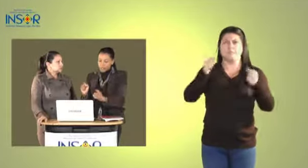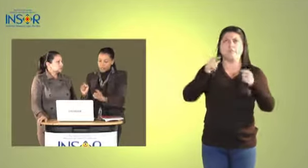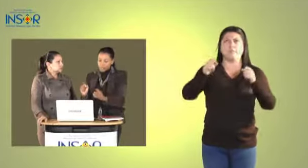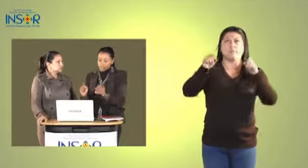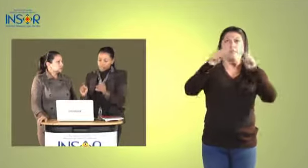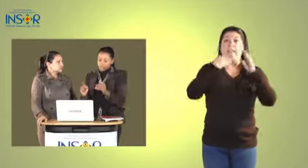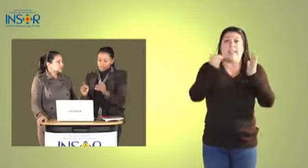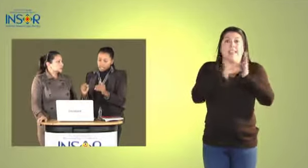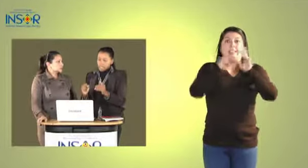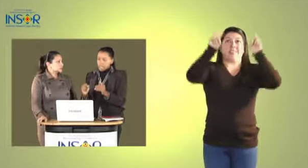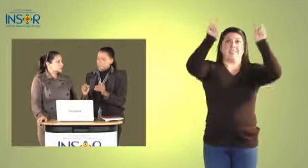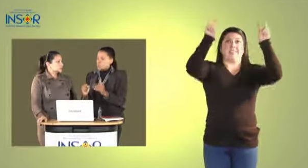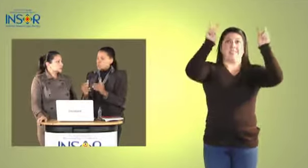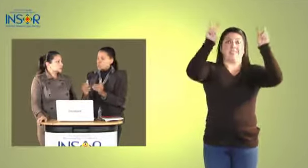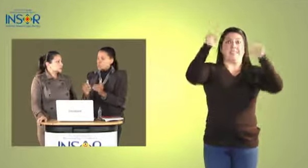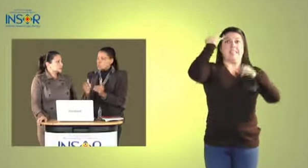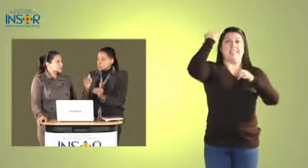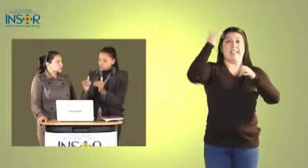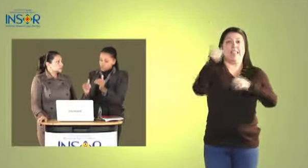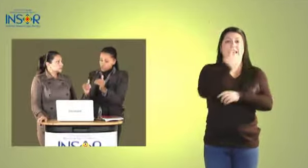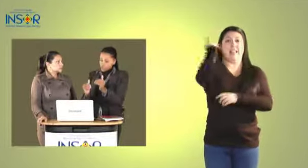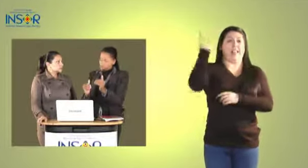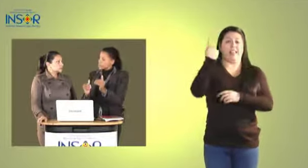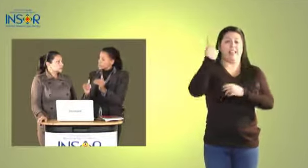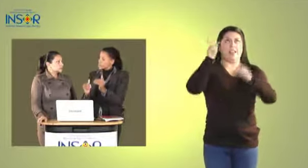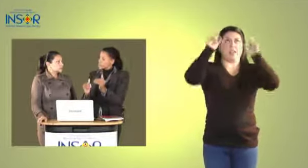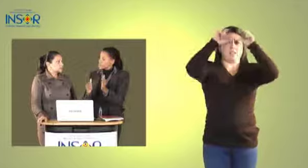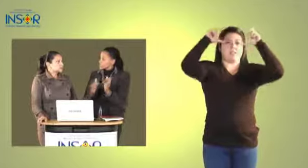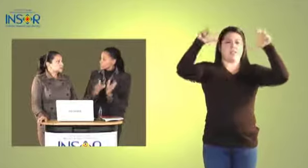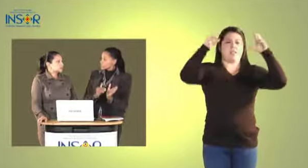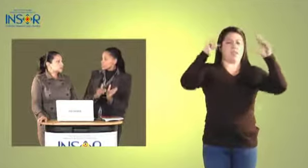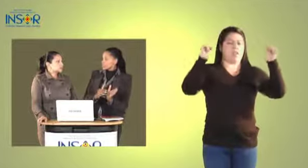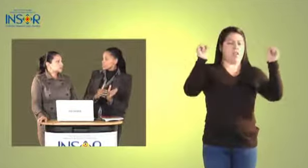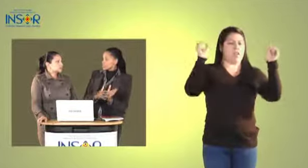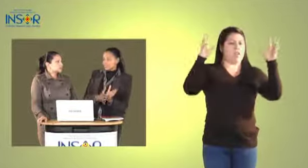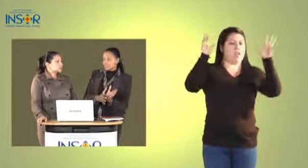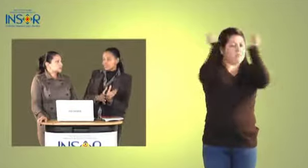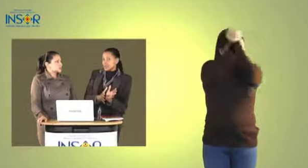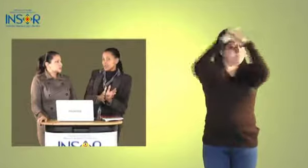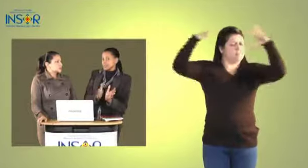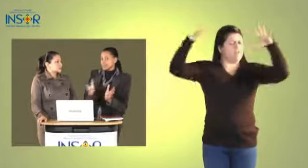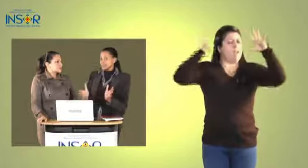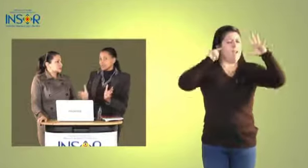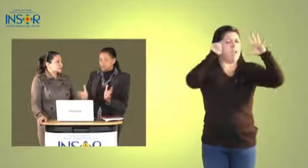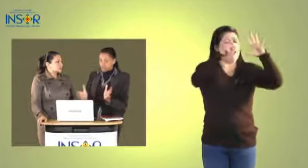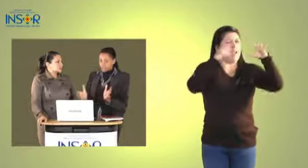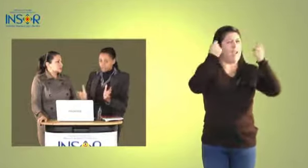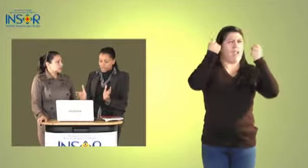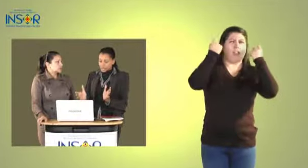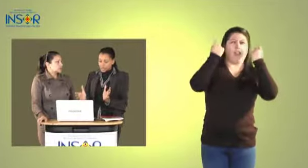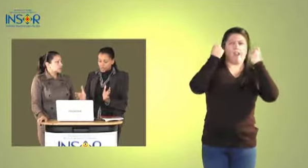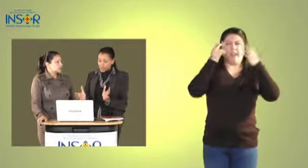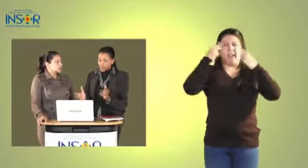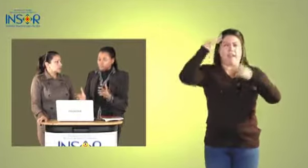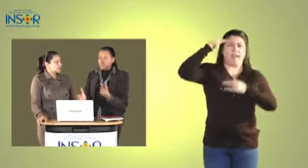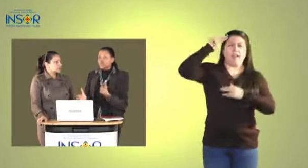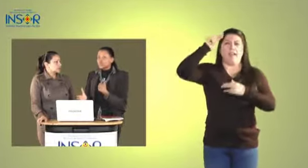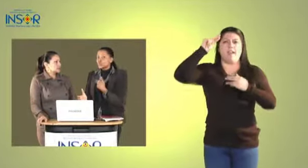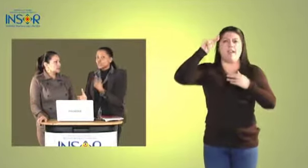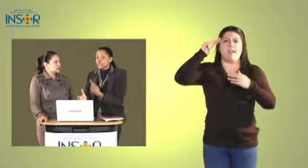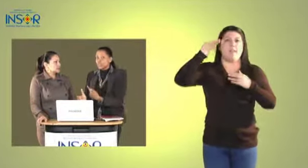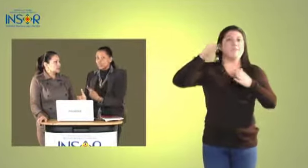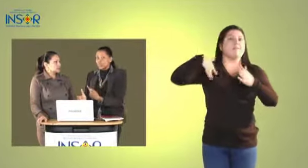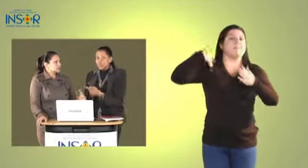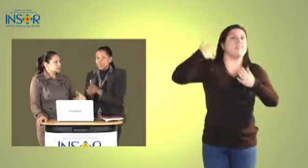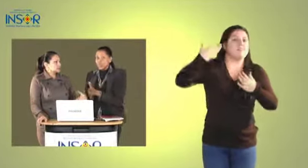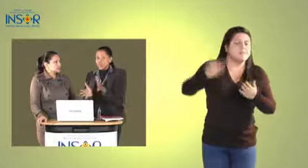idea global. Esto va haciendo construcción de sujetos y en esa medida pues obviamente se va dando el segundo proceso, que es la escritura, ya con